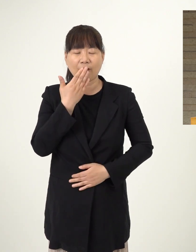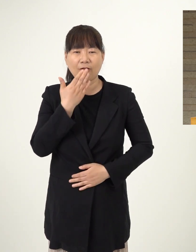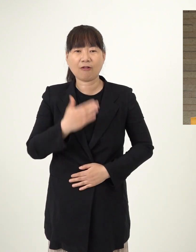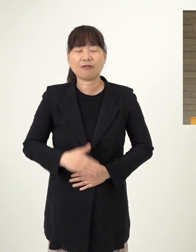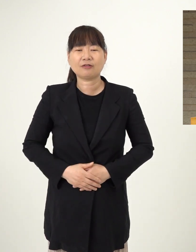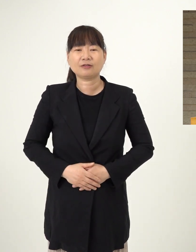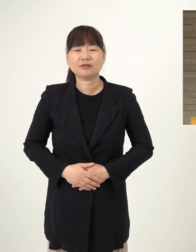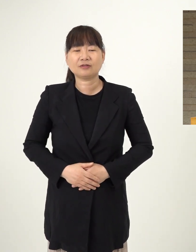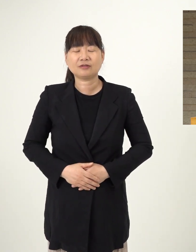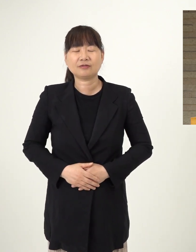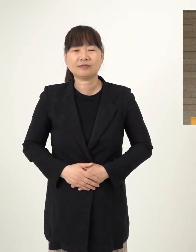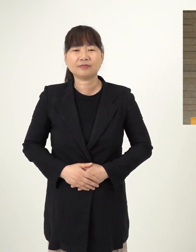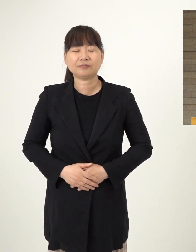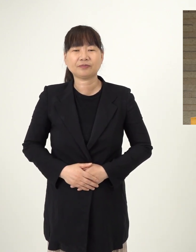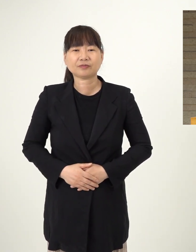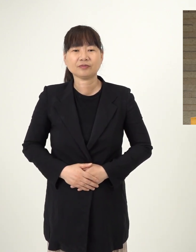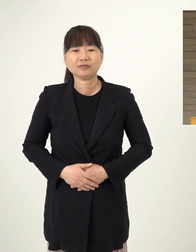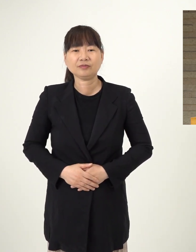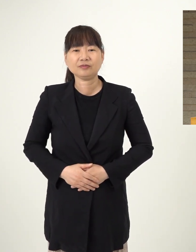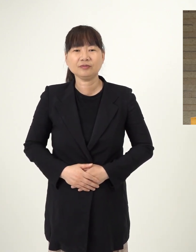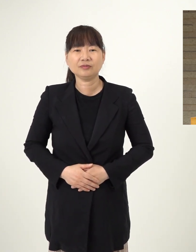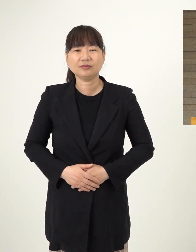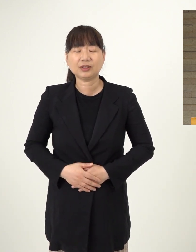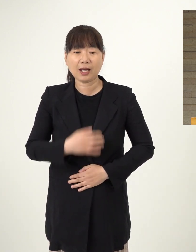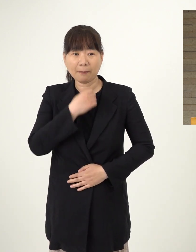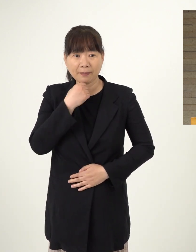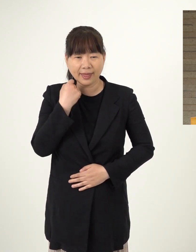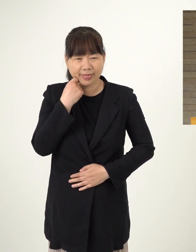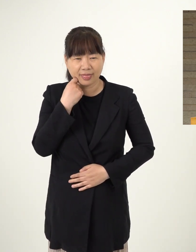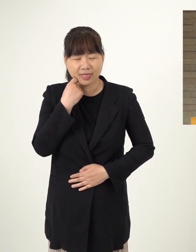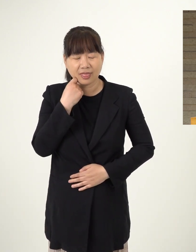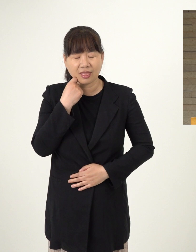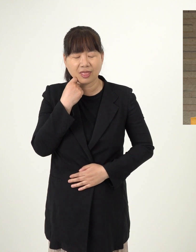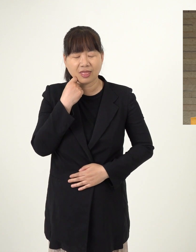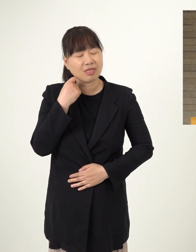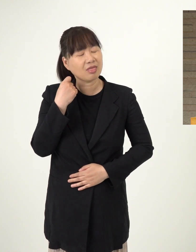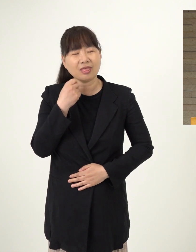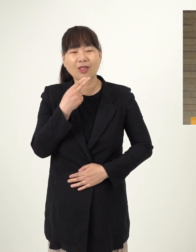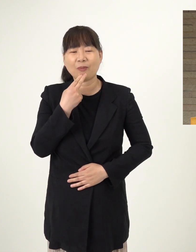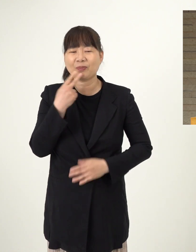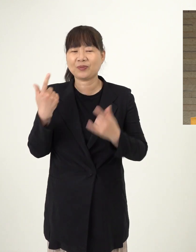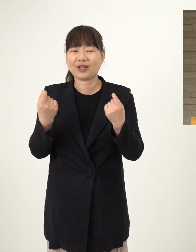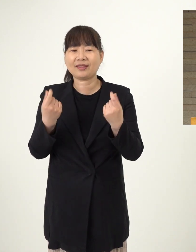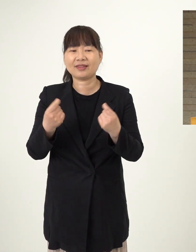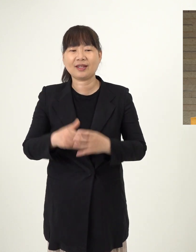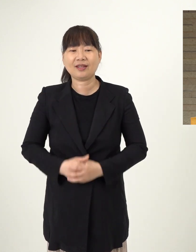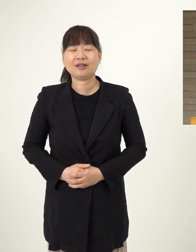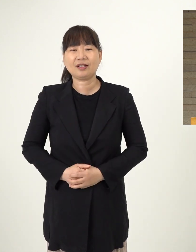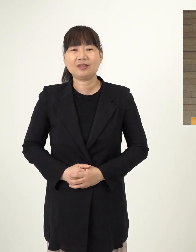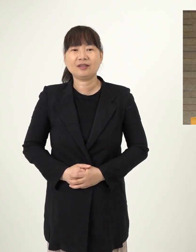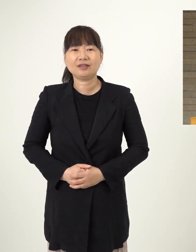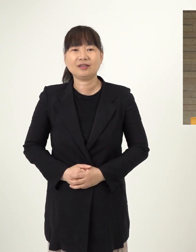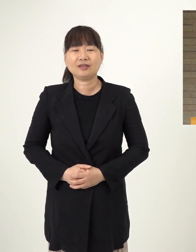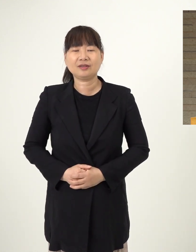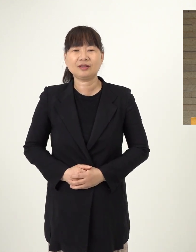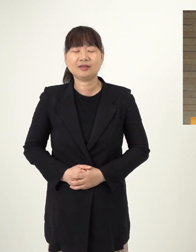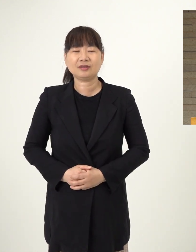그러니까 뭐 누룩 없는 떡이니까 그렇게 맛은 없을 것 같습니다. 어쨌든